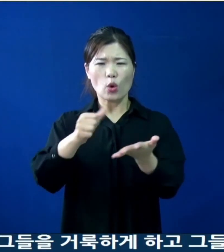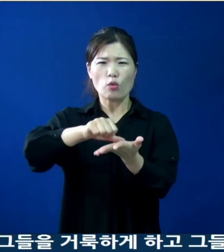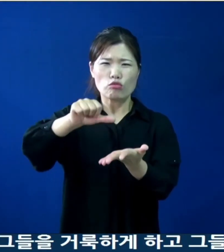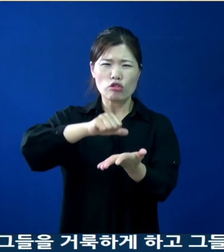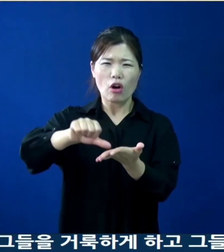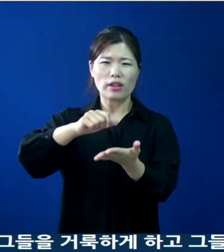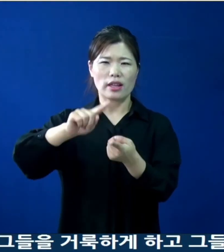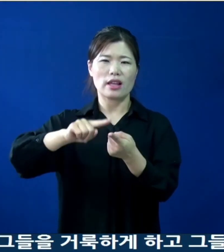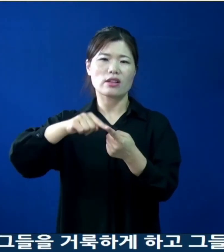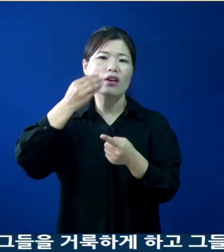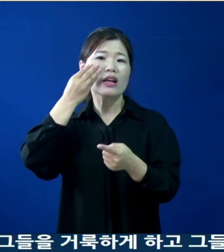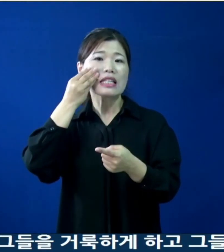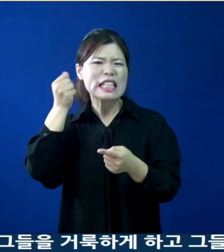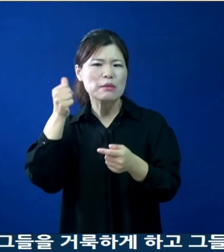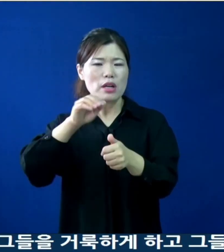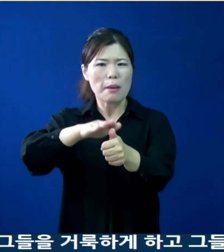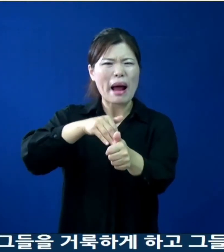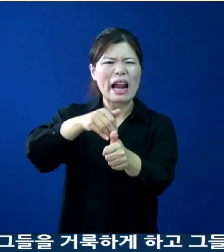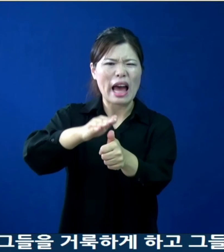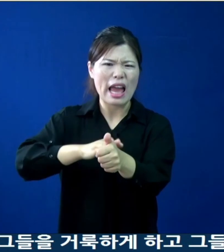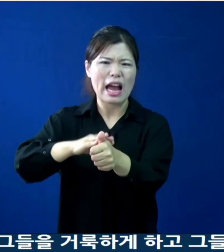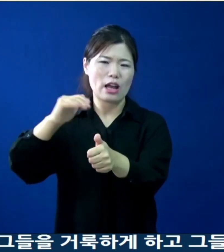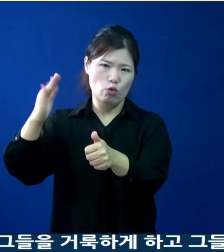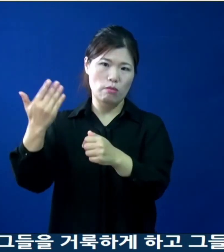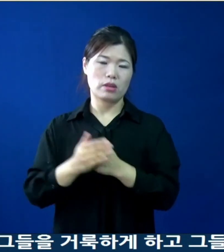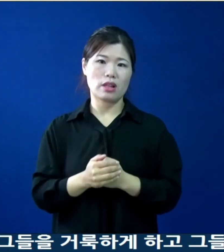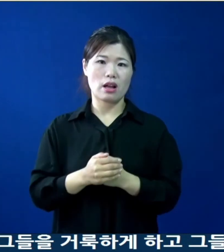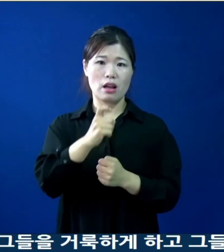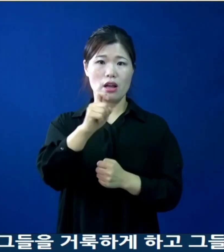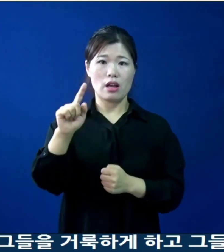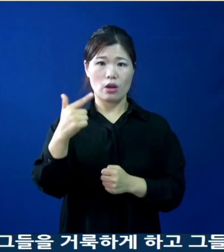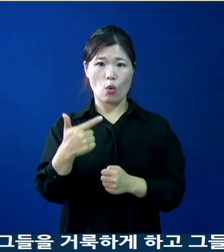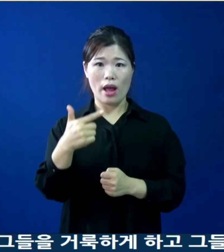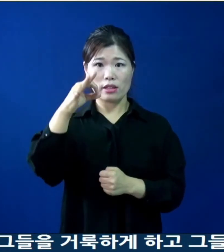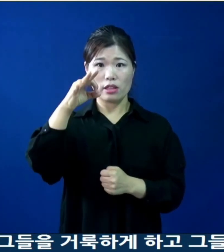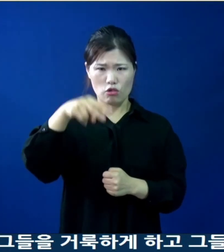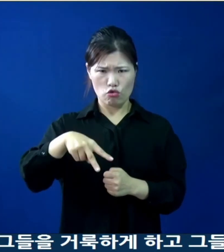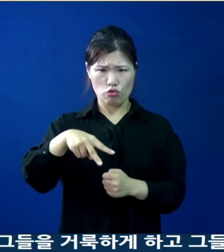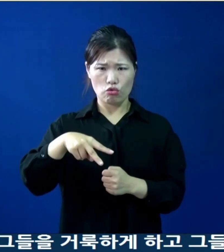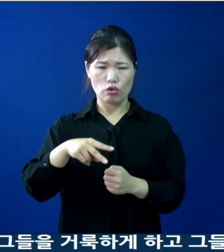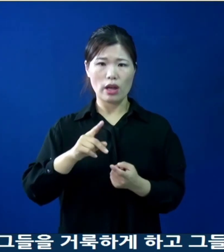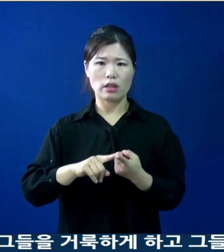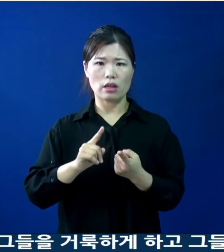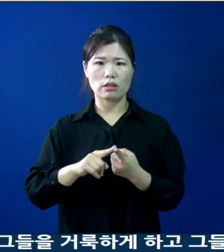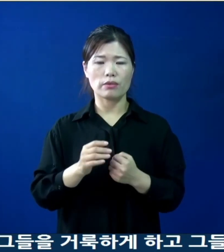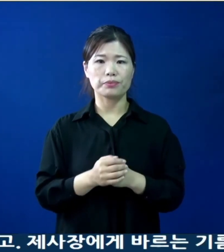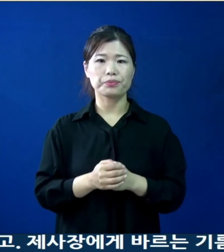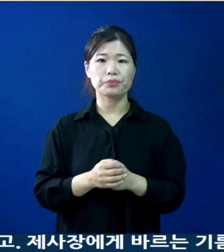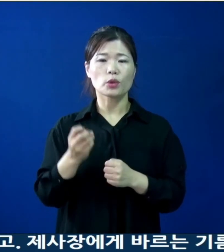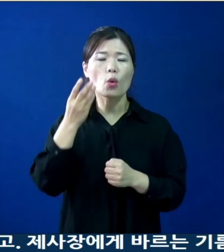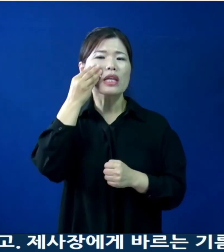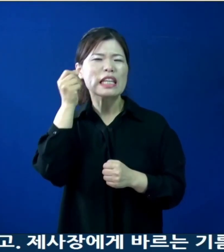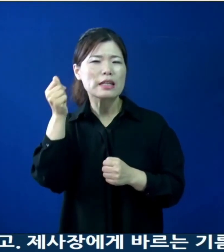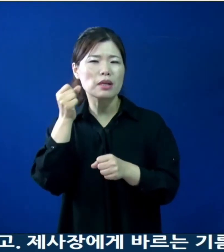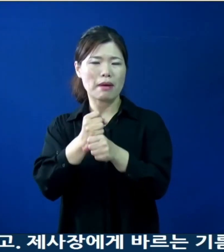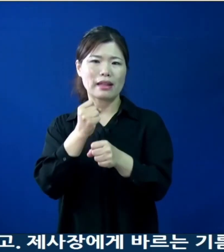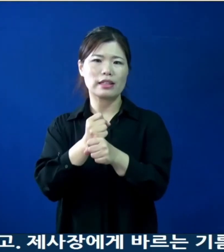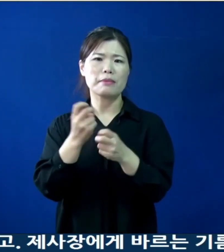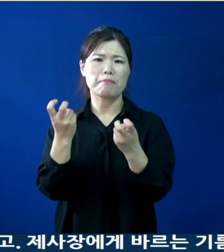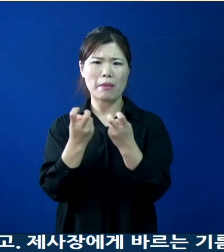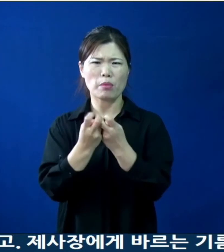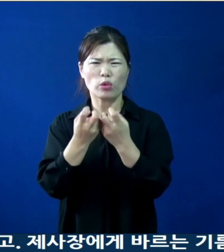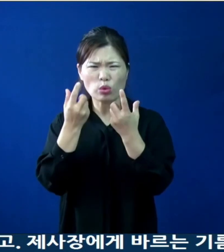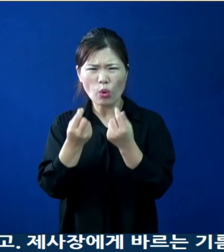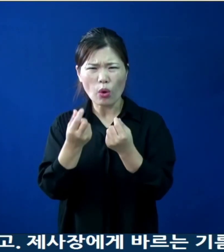하는 그런 장치가 관유였습니다. 말씀드린 대로 이 관유를 만드는 방법도요, 정해진 대로 만들어야 돼.